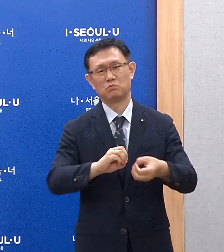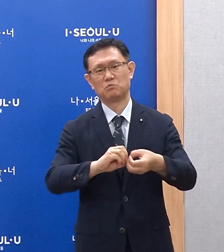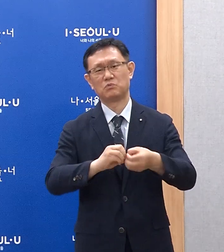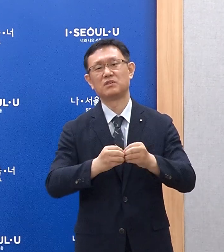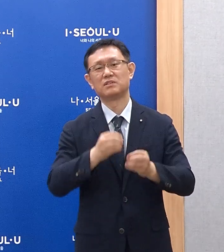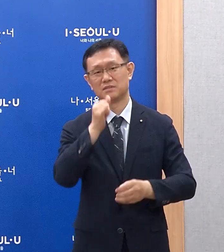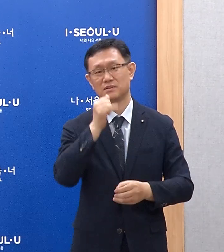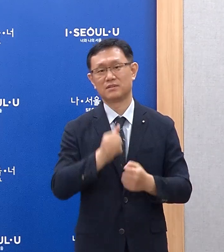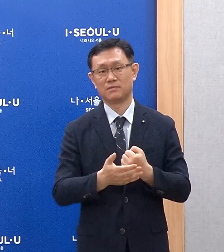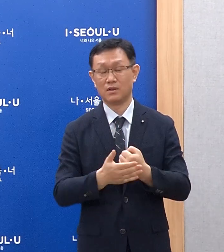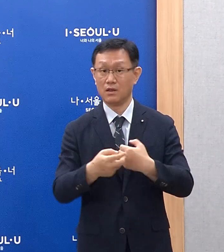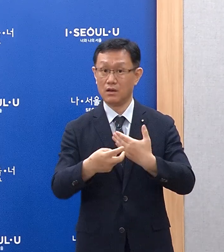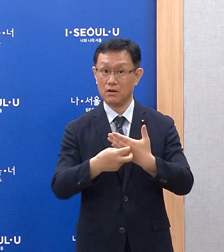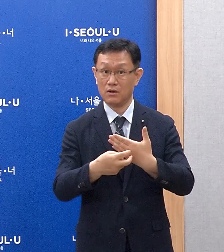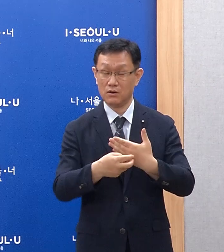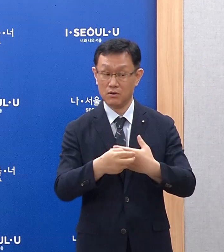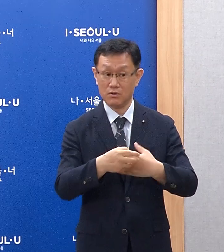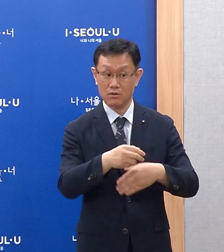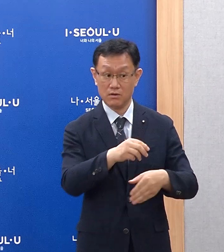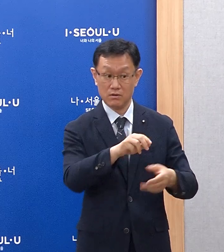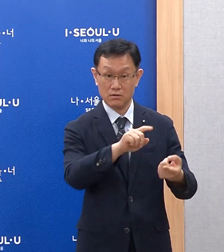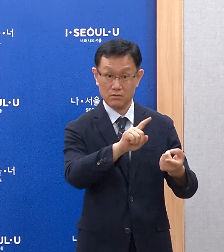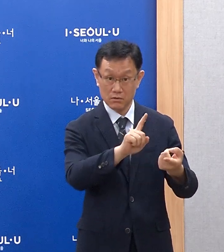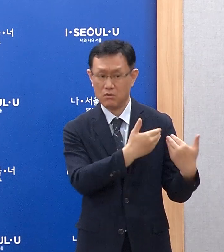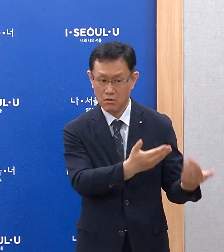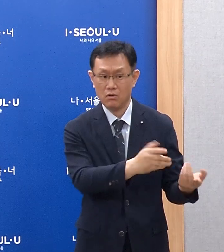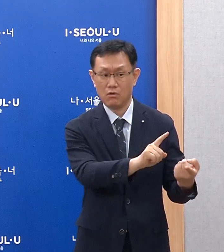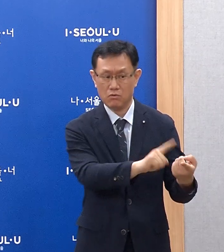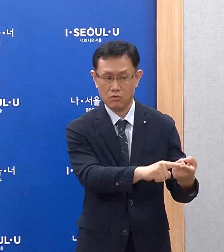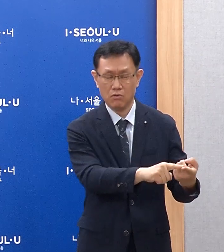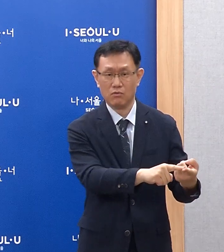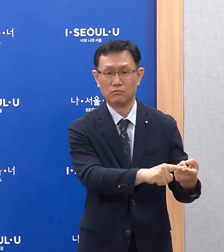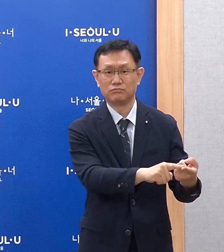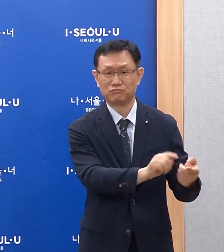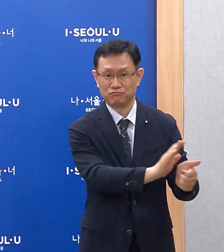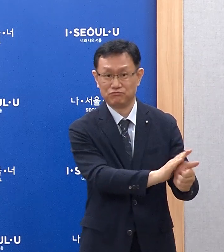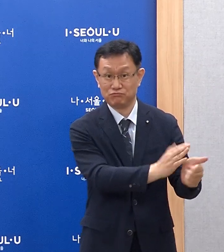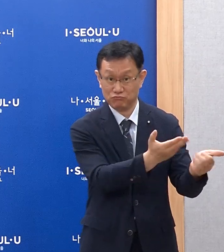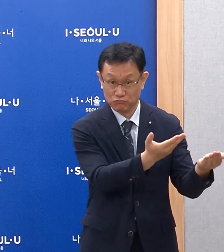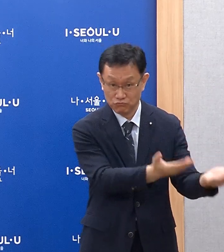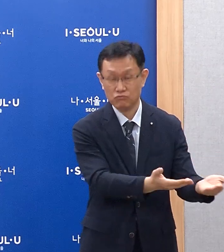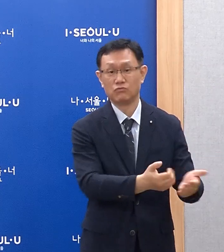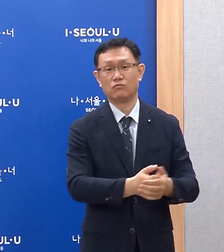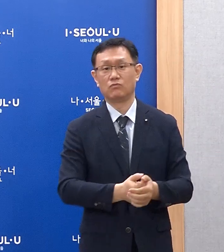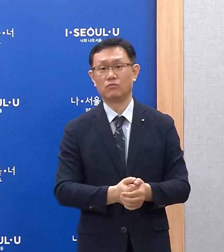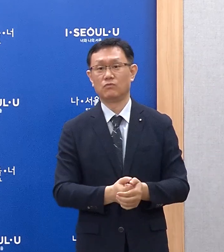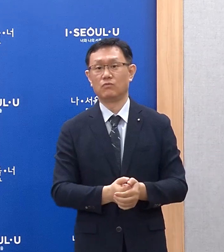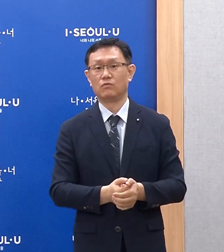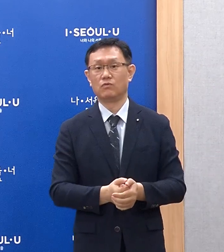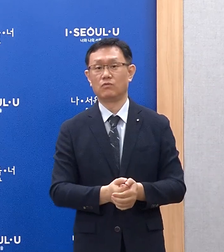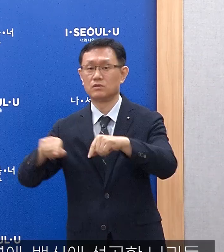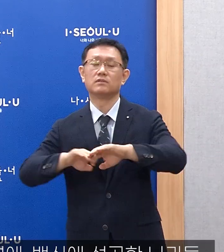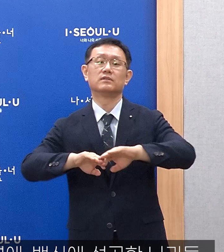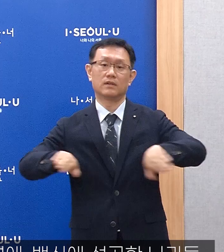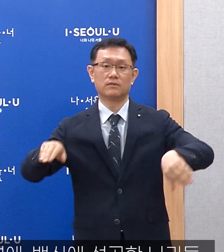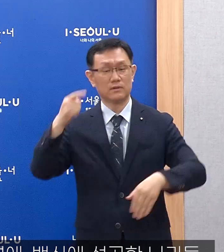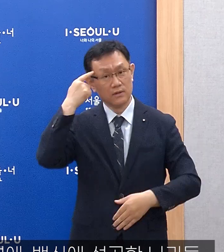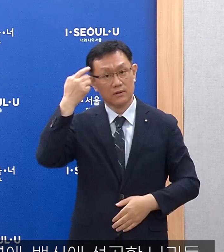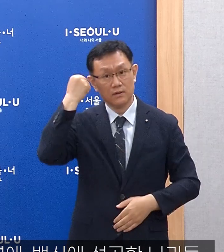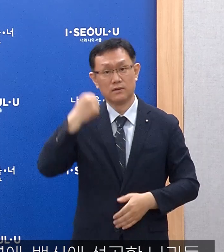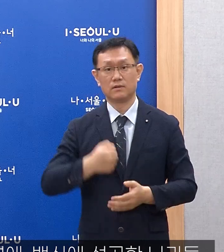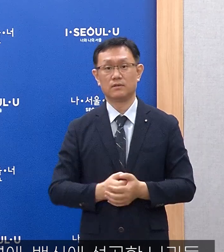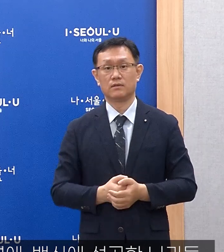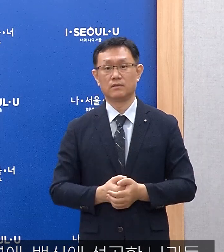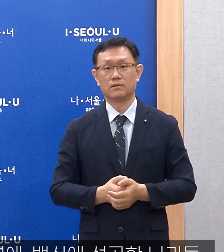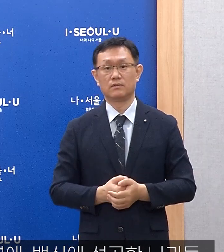과학은 과학의 영역으로 남겨두는 것이 옳다고 생각하는데요. 이렇게 답변을 드리면 아마 이해가 쉽지 않을까 생각이 됩니다. 지금